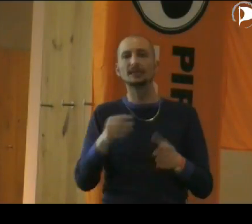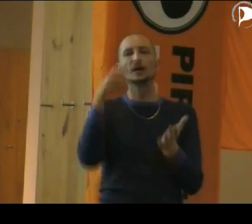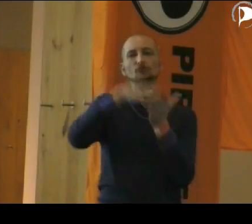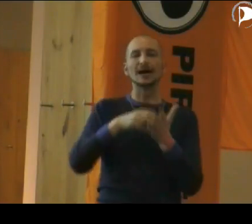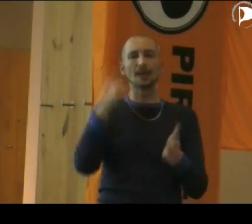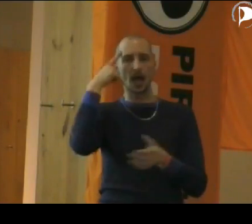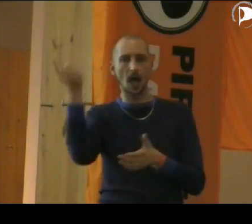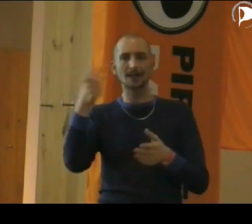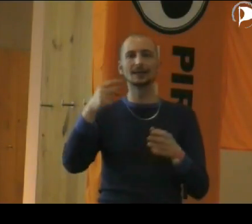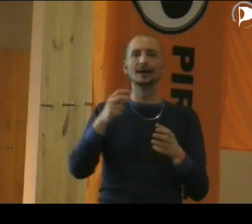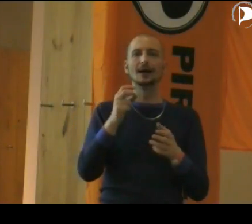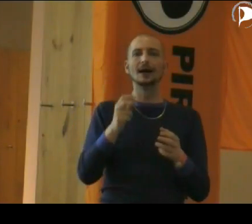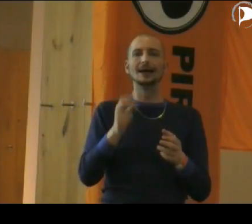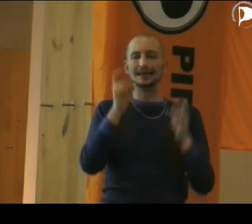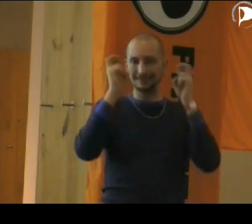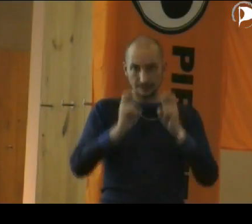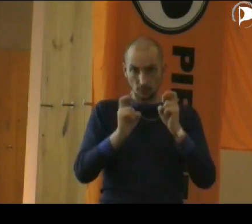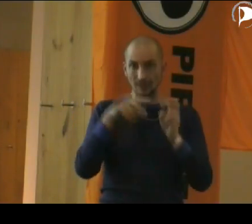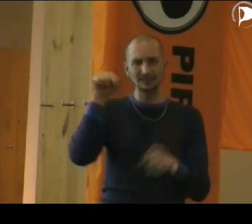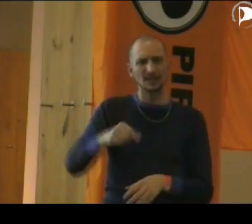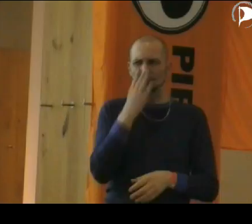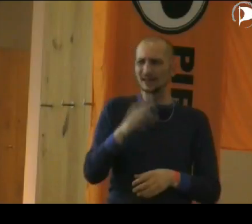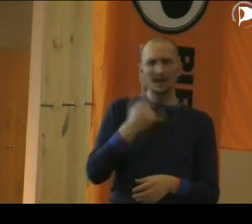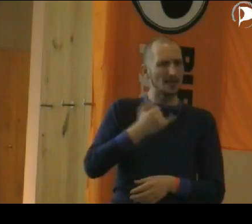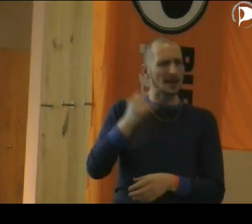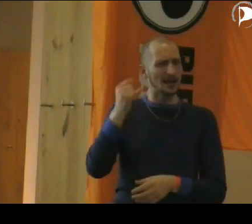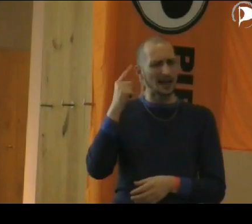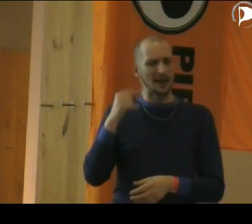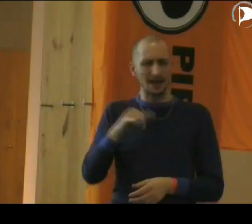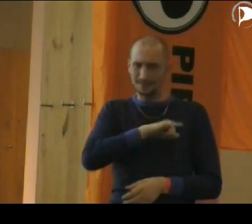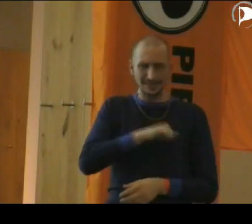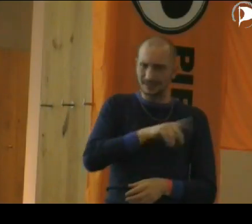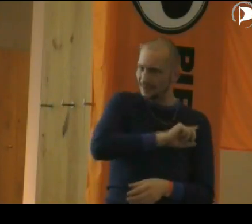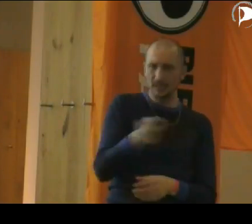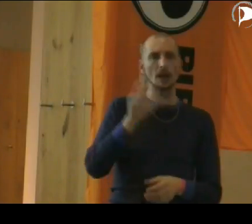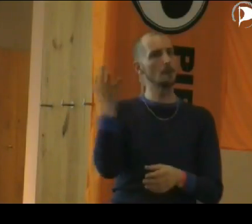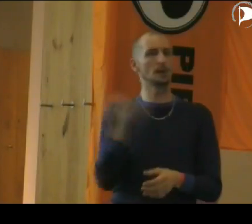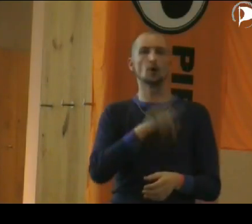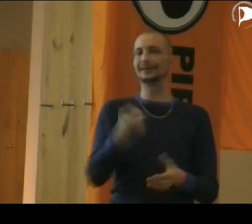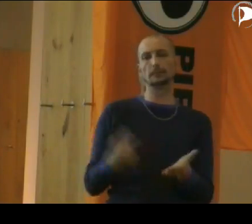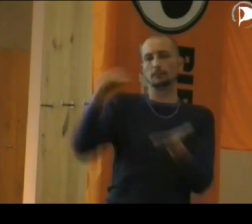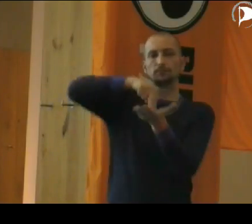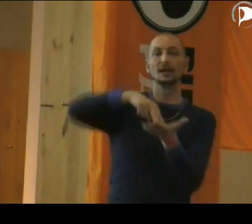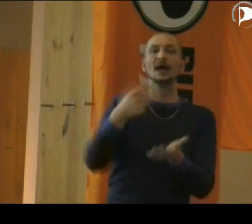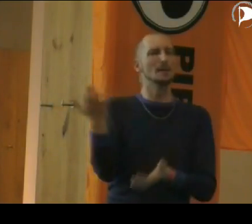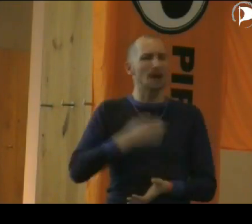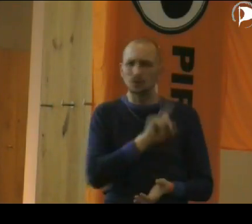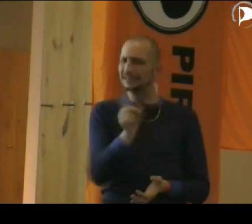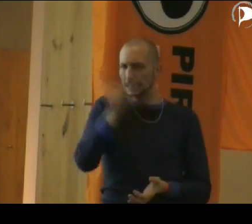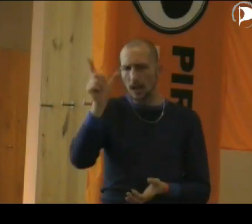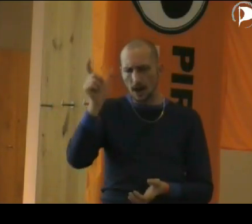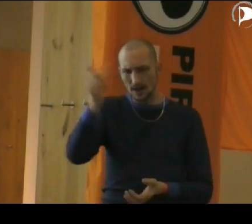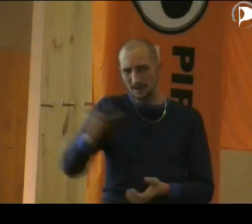wenn es kein interessiert und die aber dann brauchen wir auch nicht zur kommunalwahl angetreten brechend voll trainieren kann die daten die nur damit